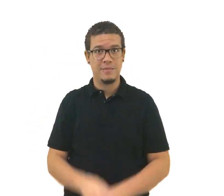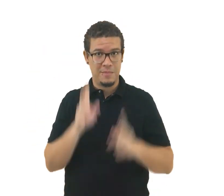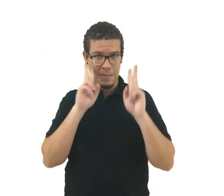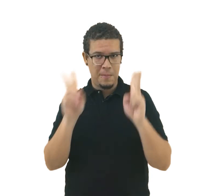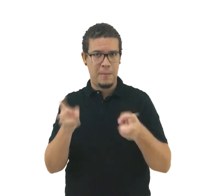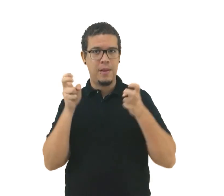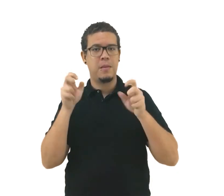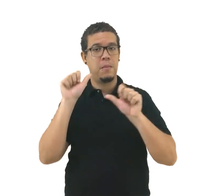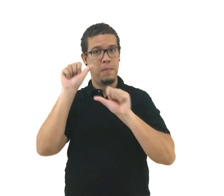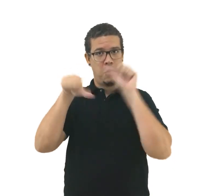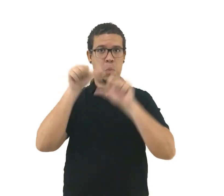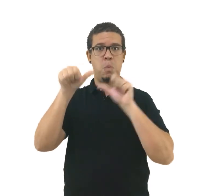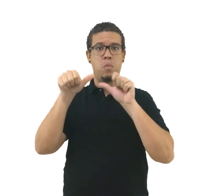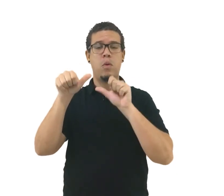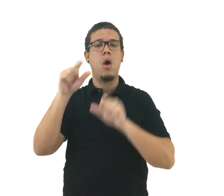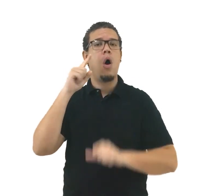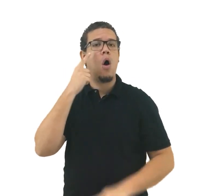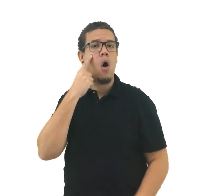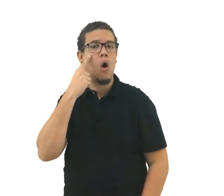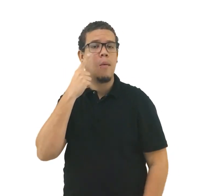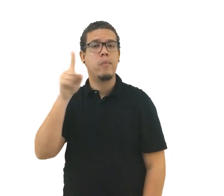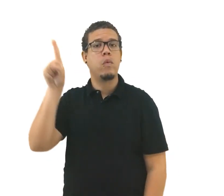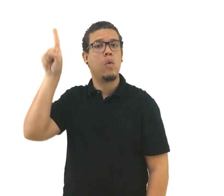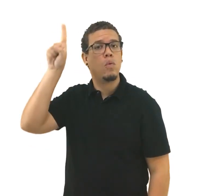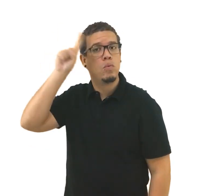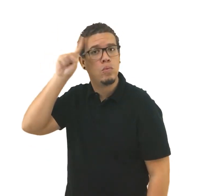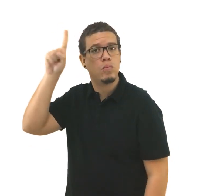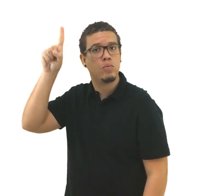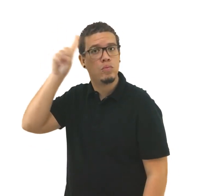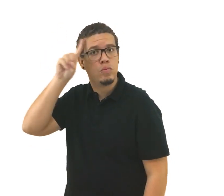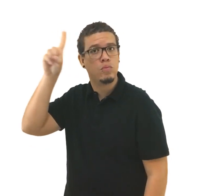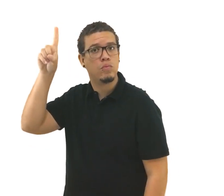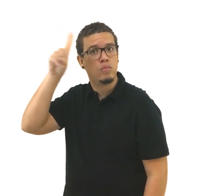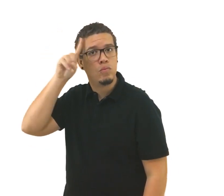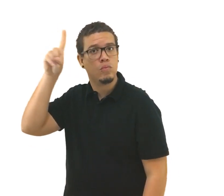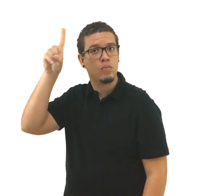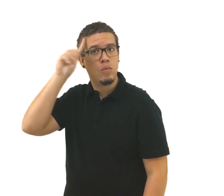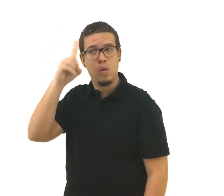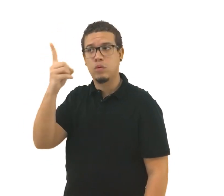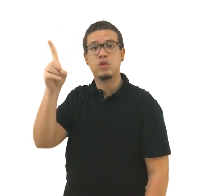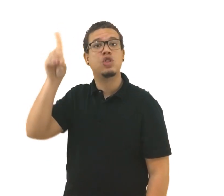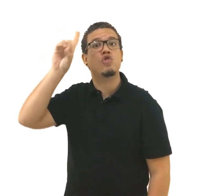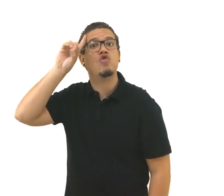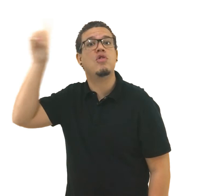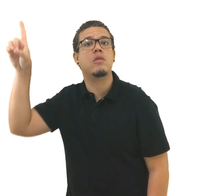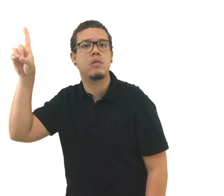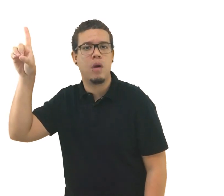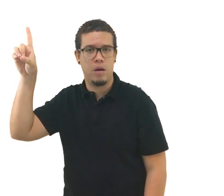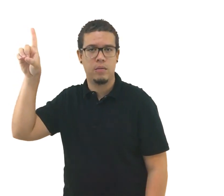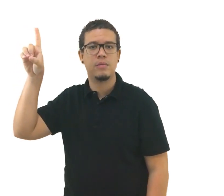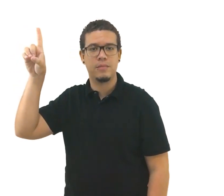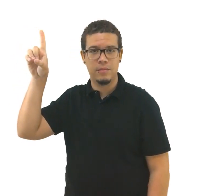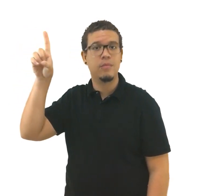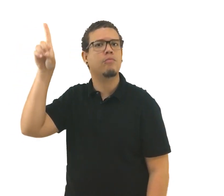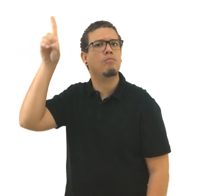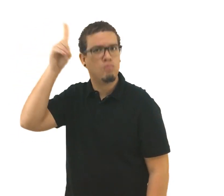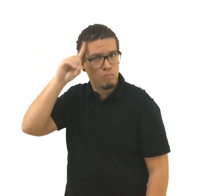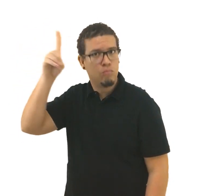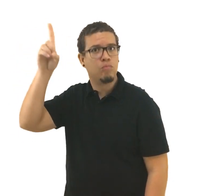Perceberam, então? Eu mudei o movimento, mudei a localização. Então, 1 dia, só um toque. Todos